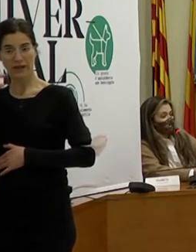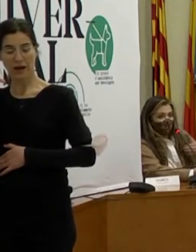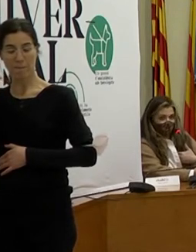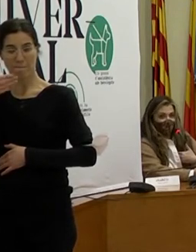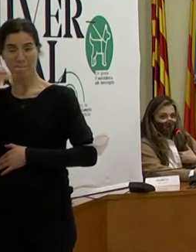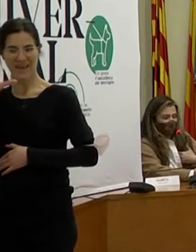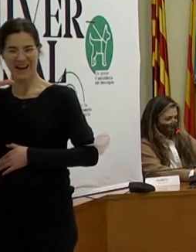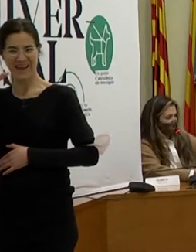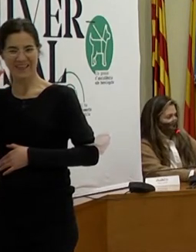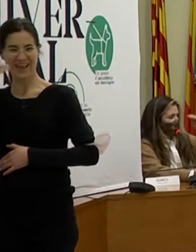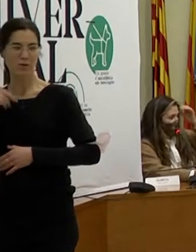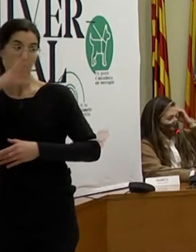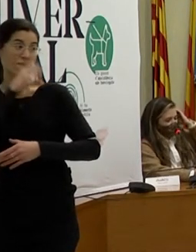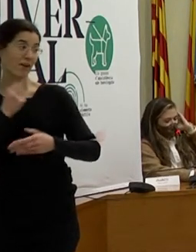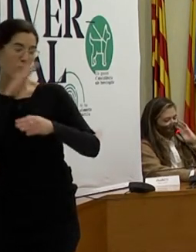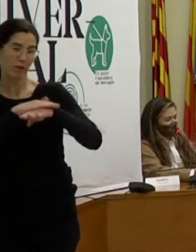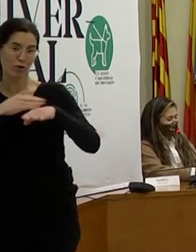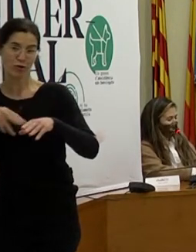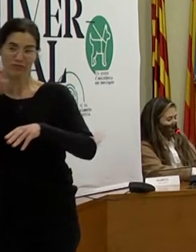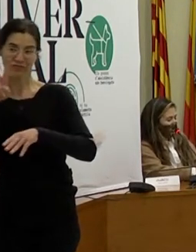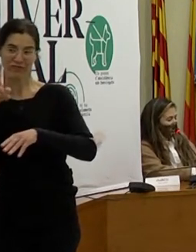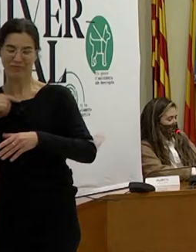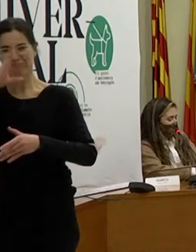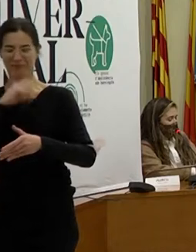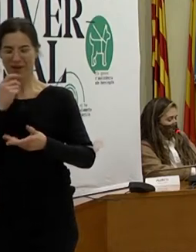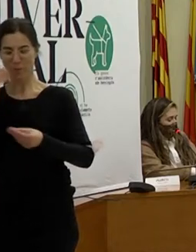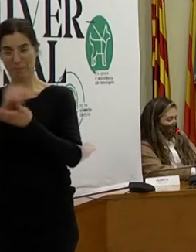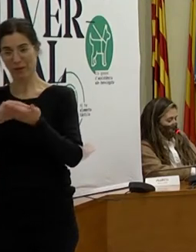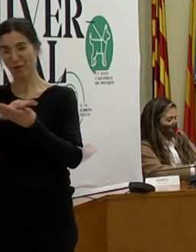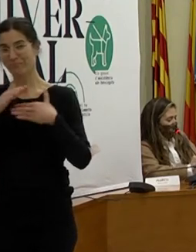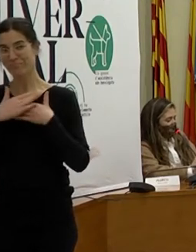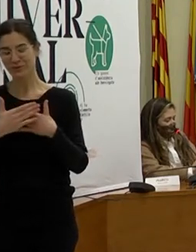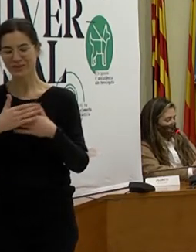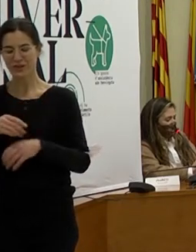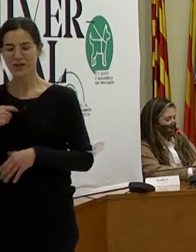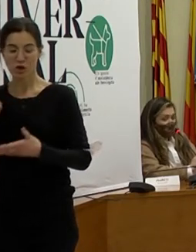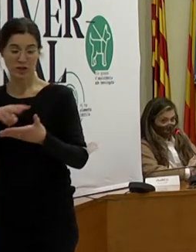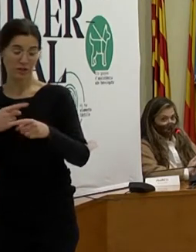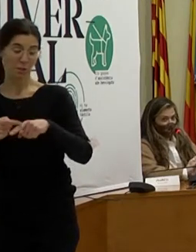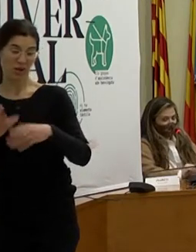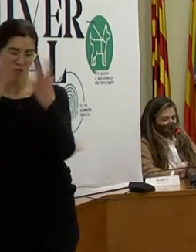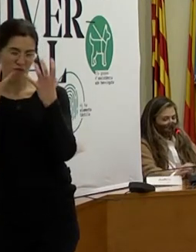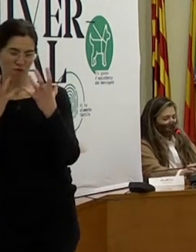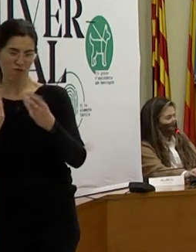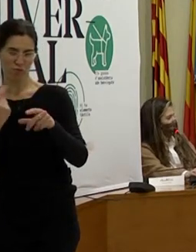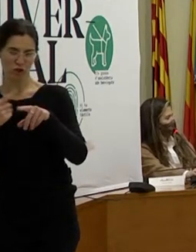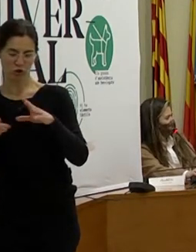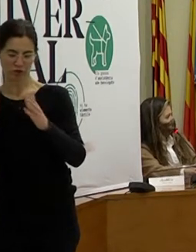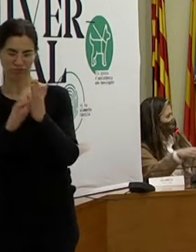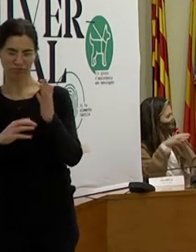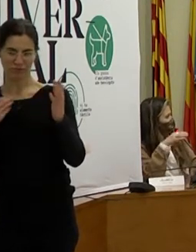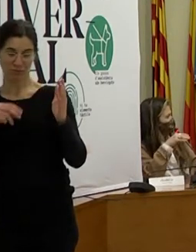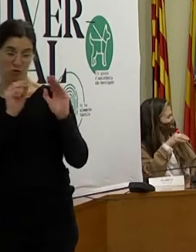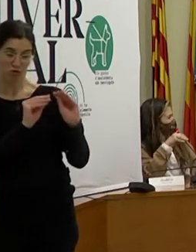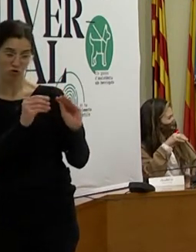és en B alta, m'he equivocat, l'he posat en B baixa, ho sento. I bueno, llegiré perquè aquí hi ha molta cosa a dir de